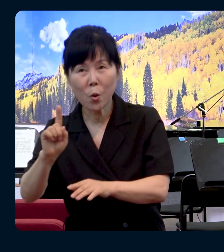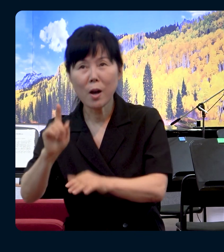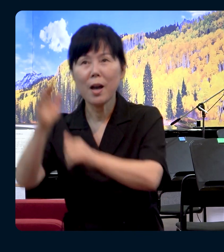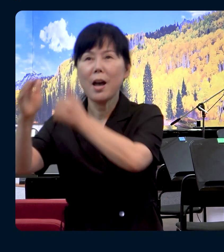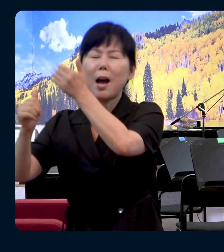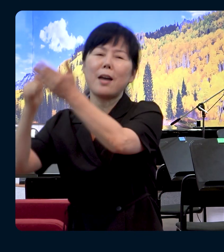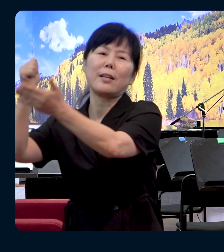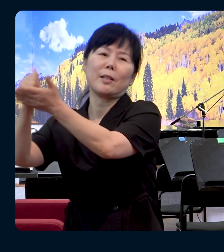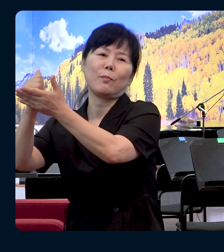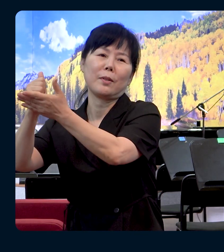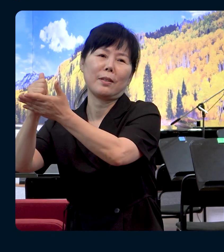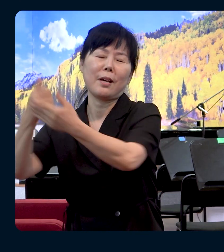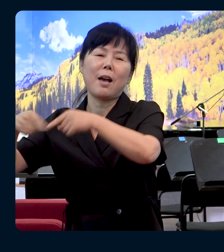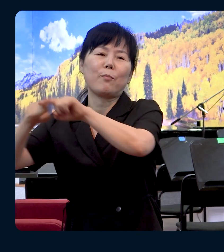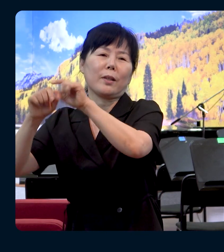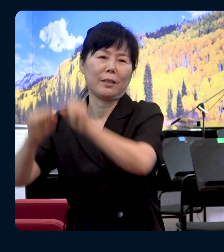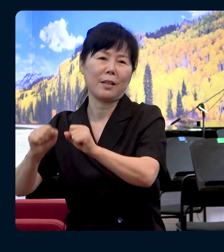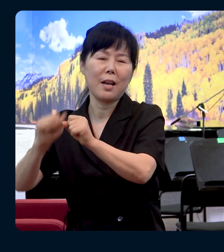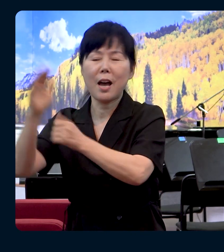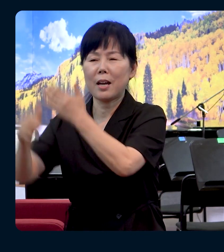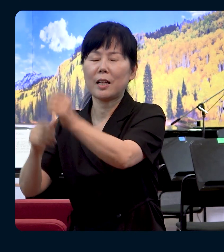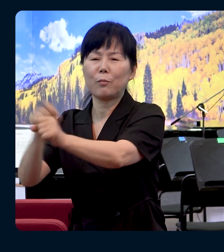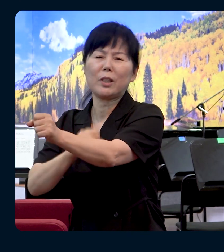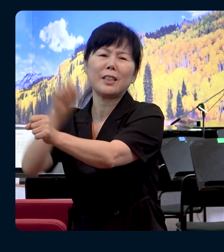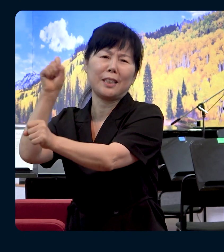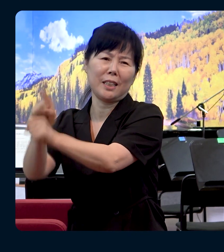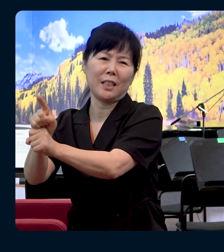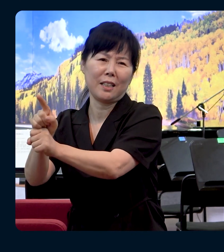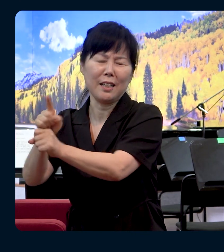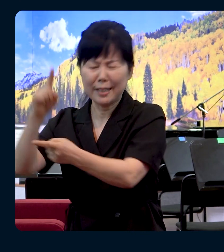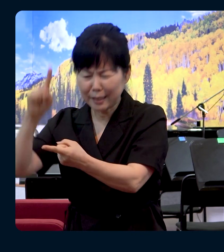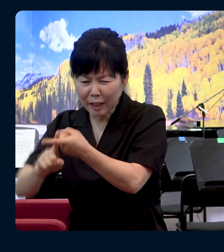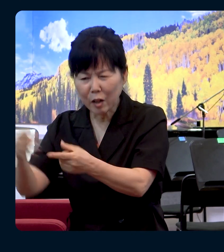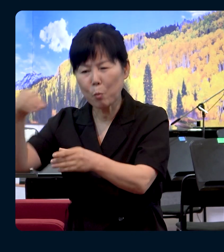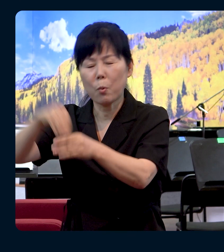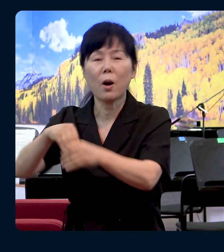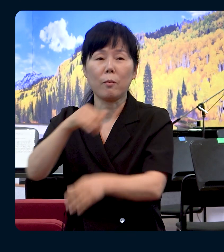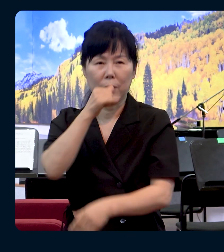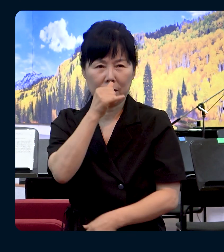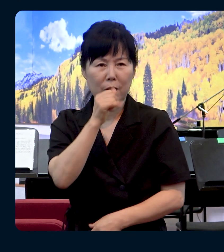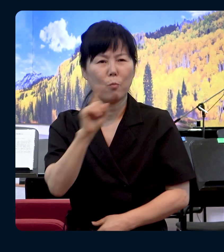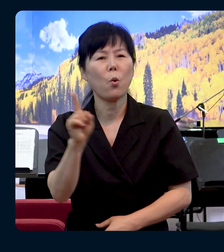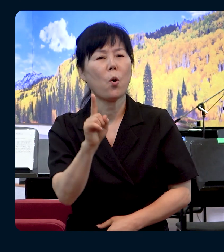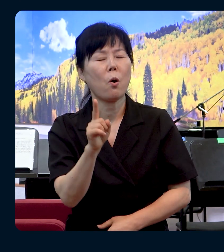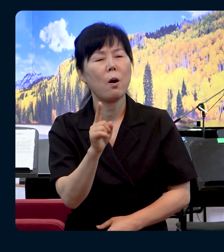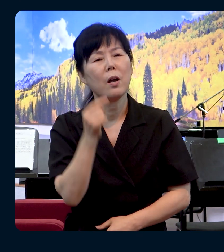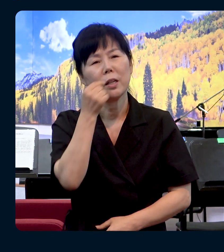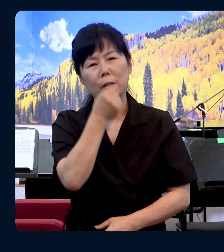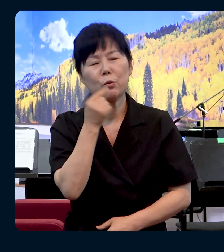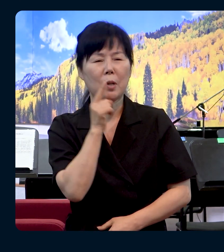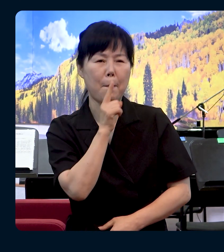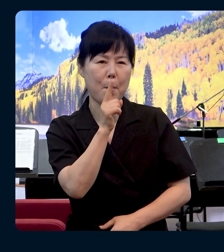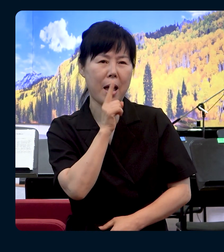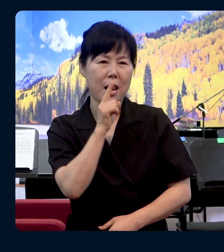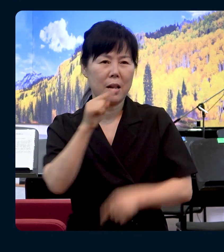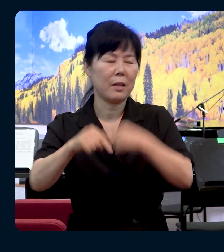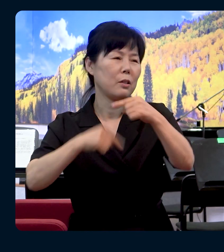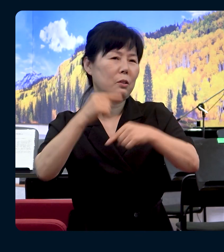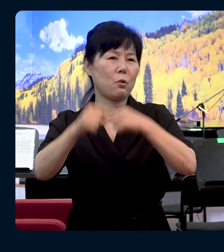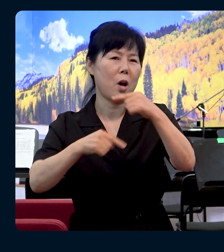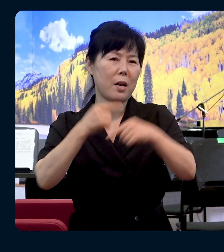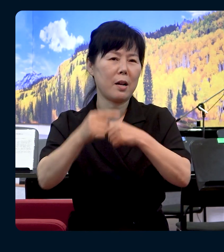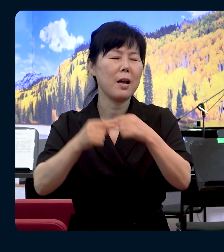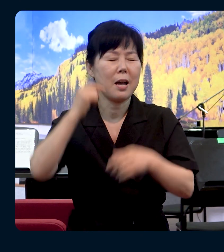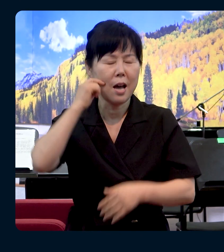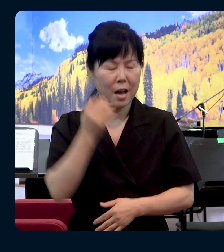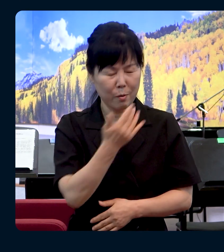하나님이 계시는, 하나님의 사람의 특징이 그대로 다 드러나는, 그건 바로 입술의 권세를 아름답게 사용하라